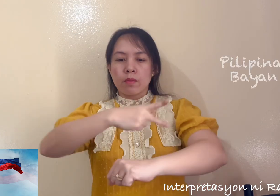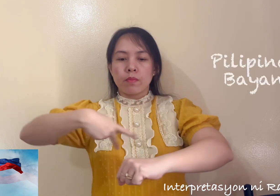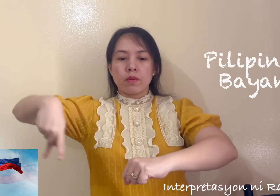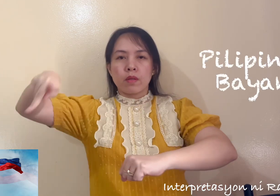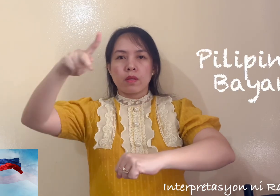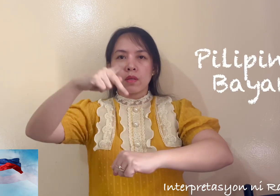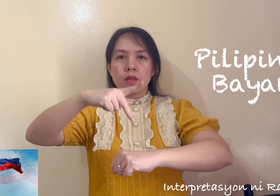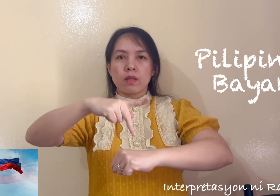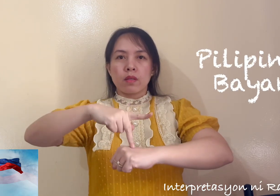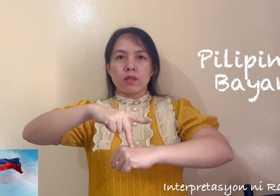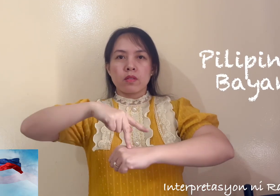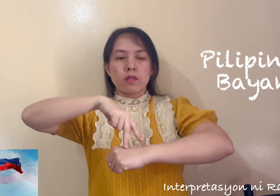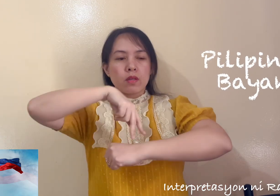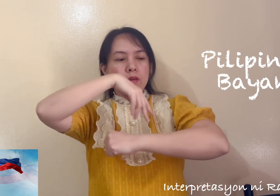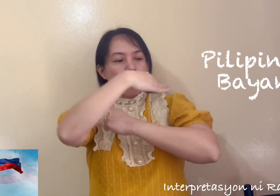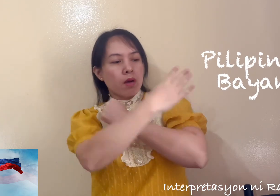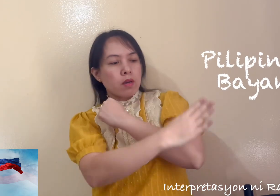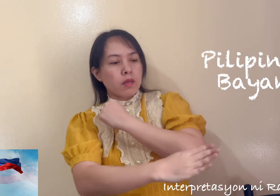Sa